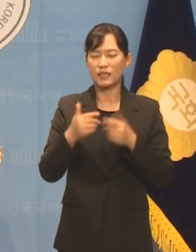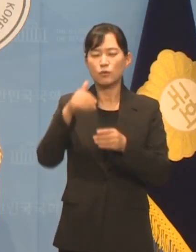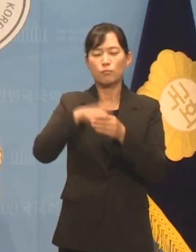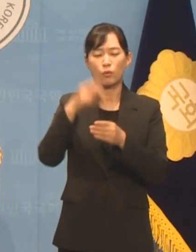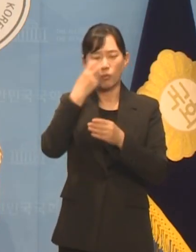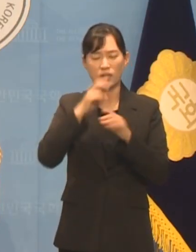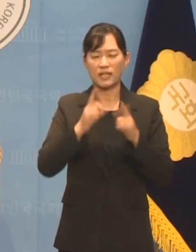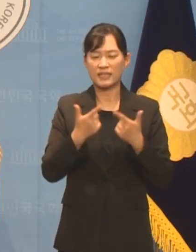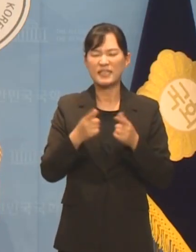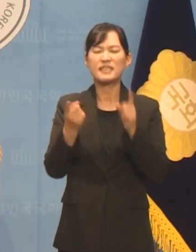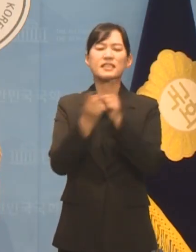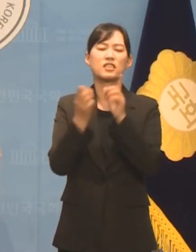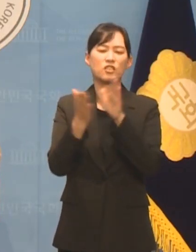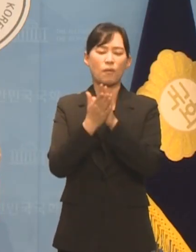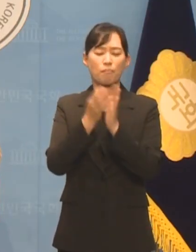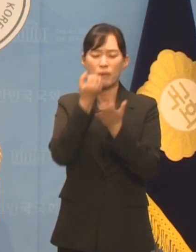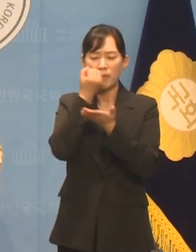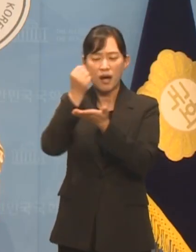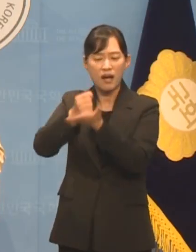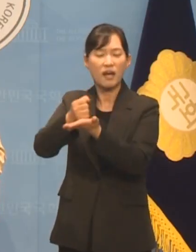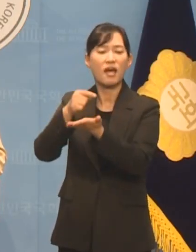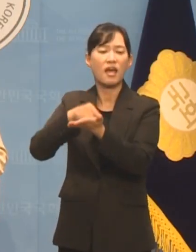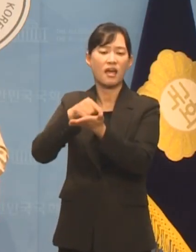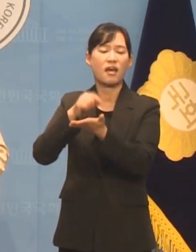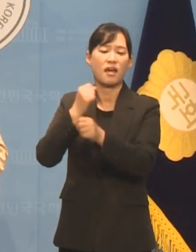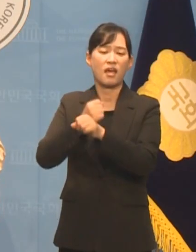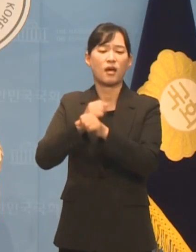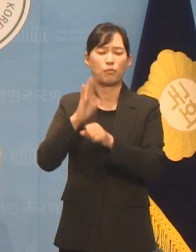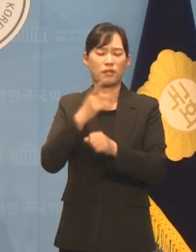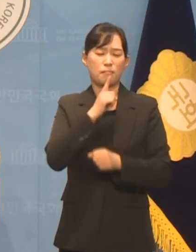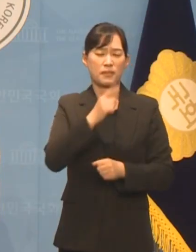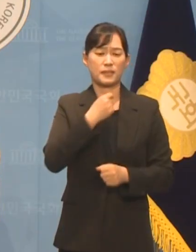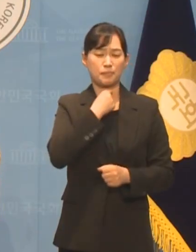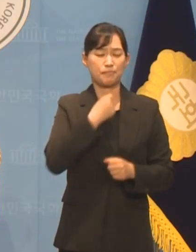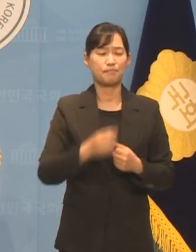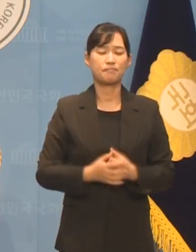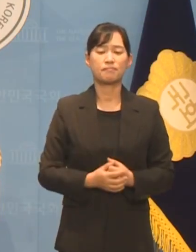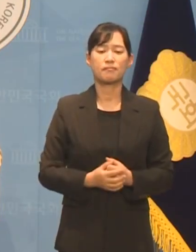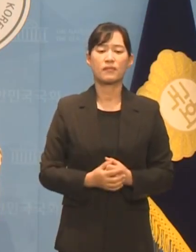투표관리관이 직접 날인해야 된다 이런 주장을 하고자 합니다.